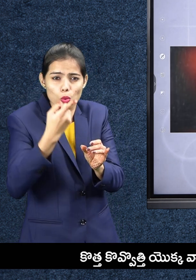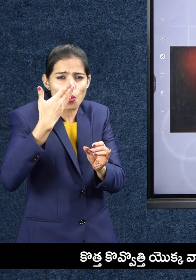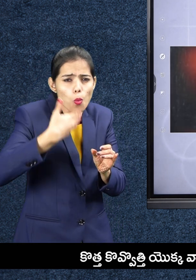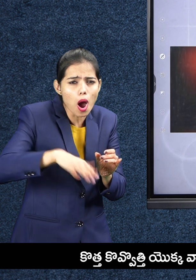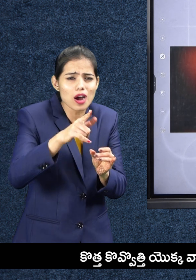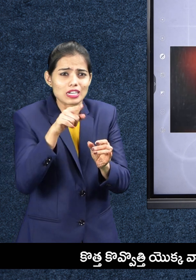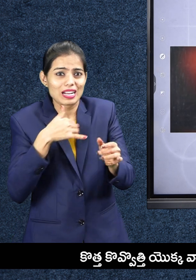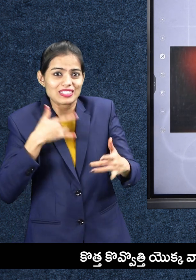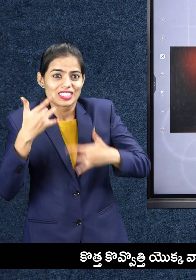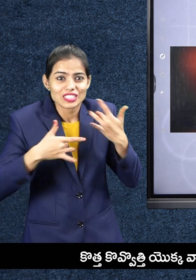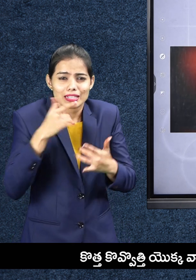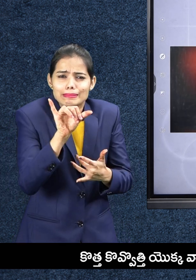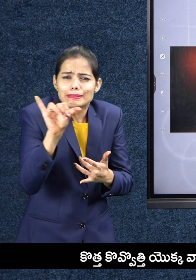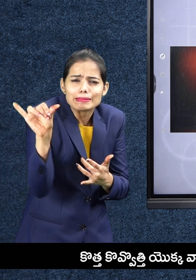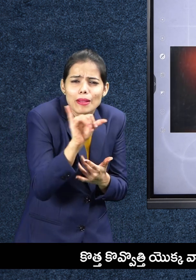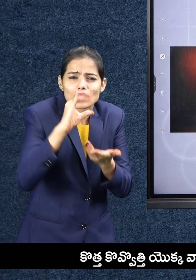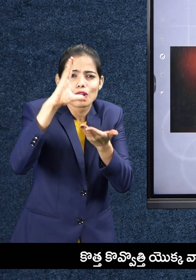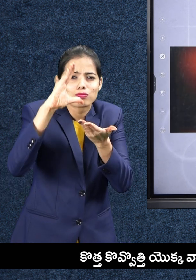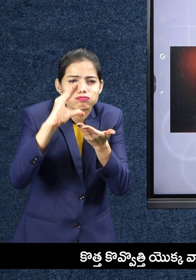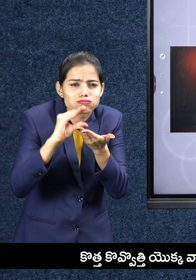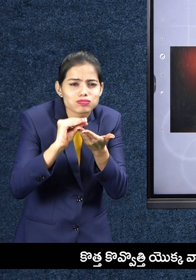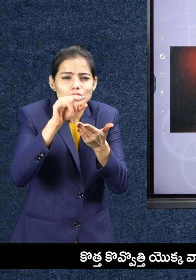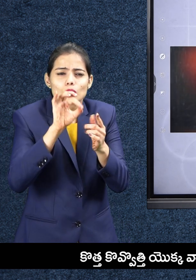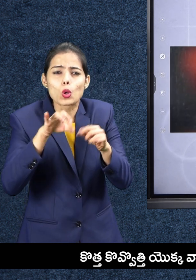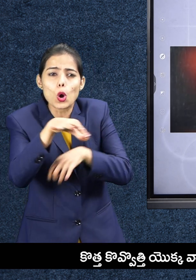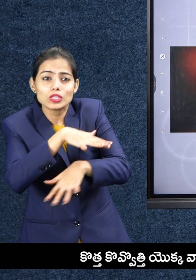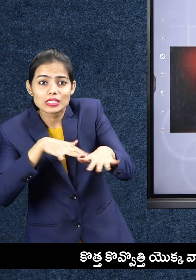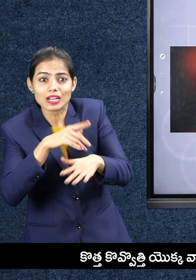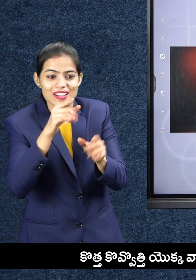వాల్యూమ్ అసలు కొవ్వొత్తి యొక్క వాల్యూమ్తో సమానంగా ఉంటుంది.